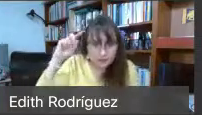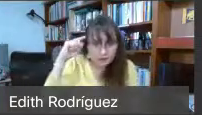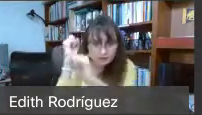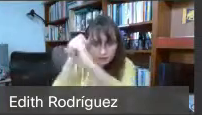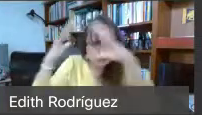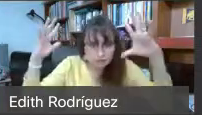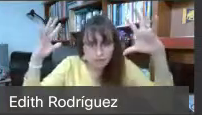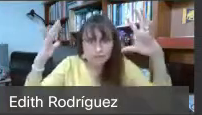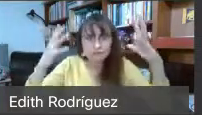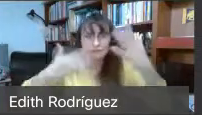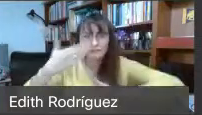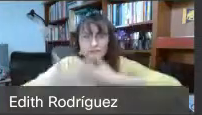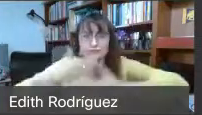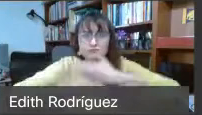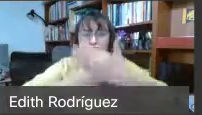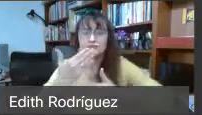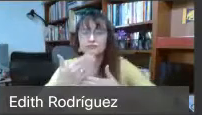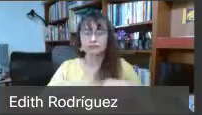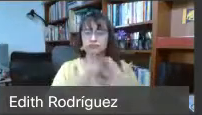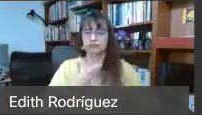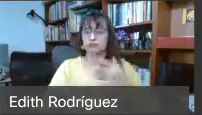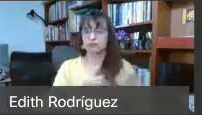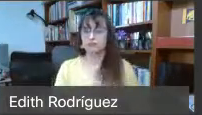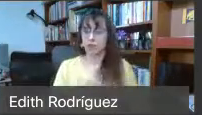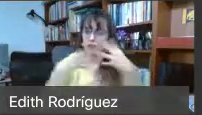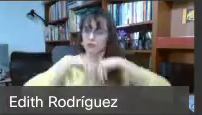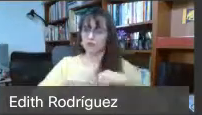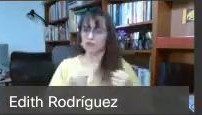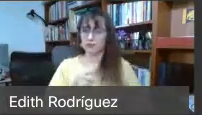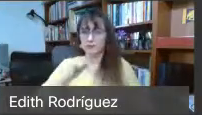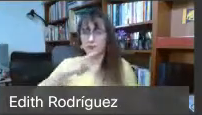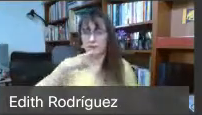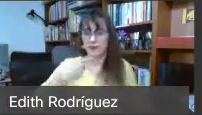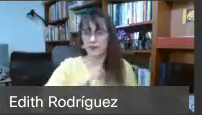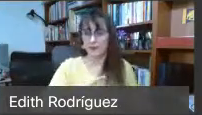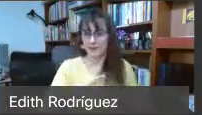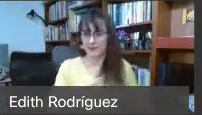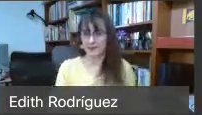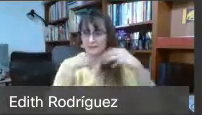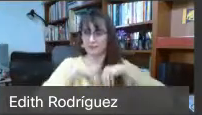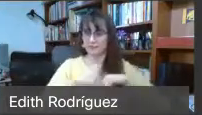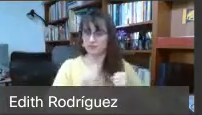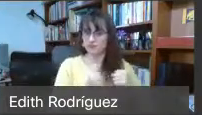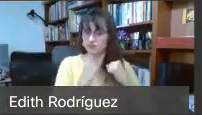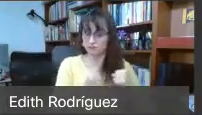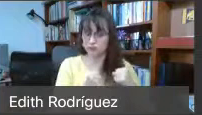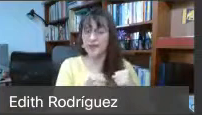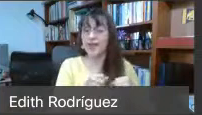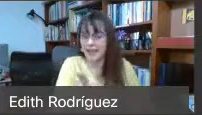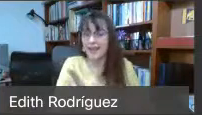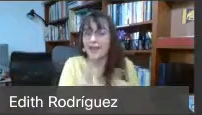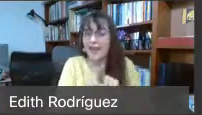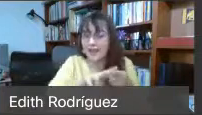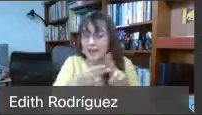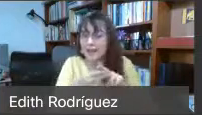estar anidada a una lengua y es lo que nos permite crear mundos. Pues desde la lengua de señas colombiana,